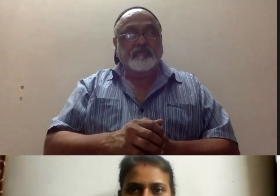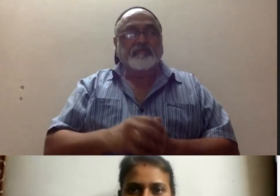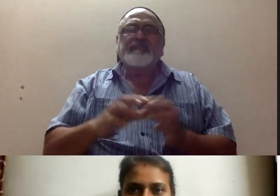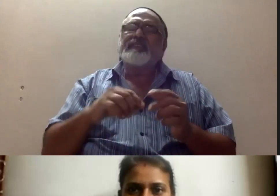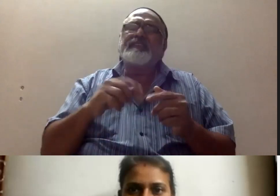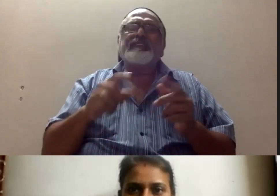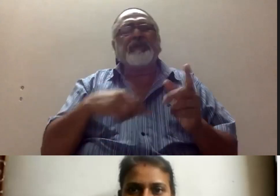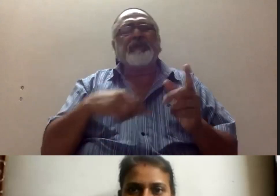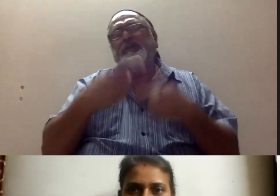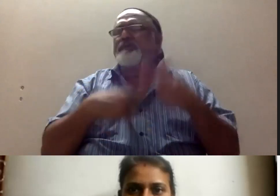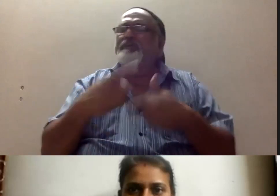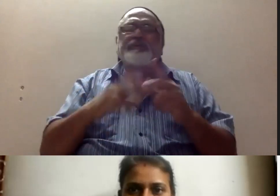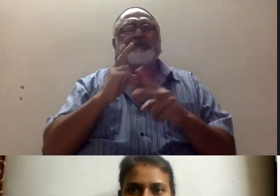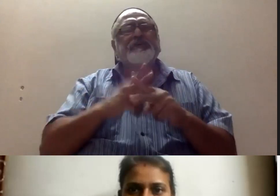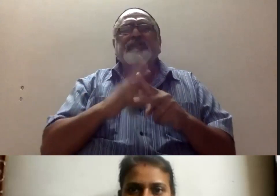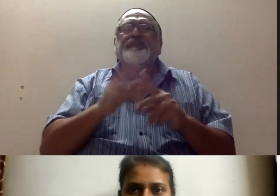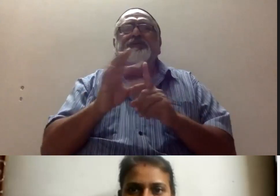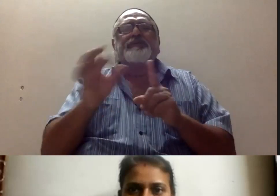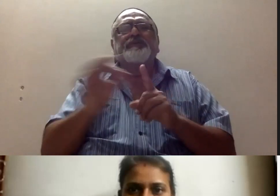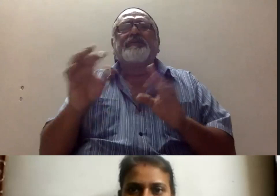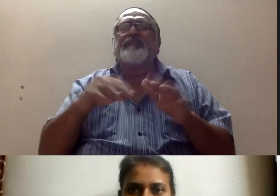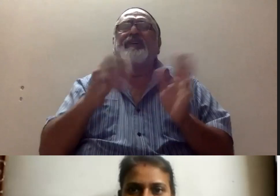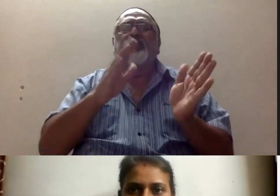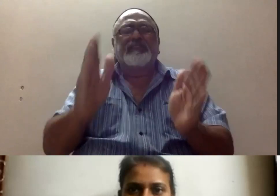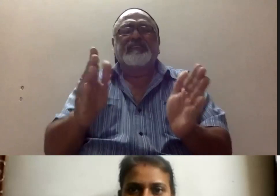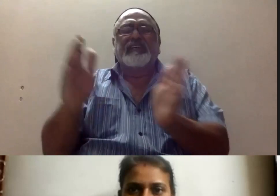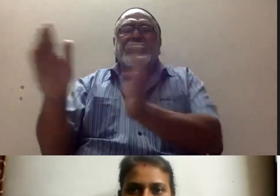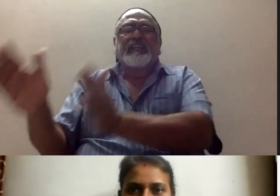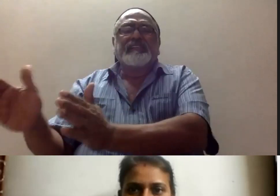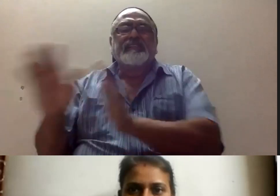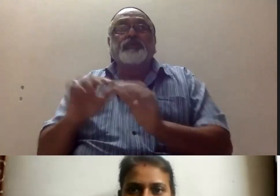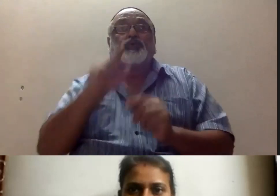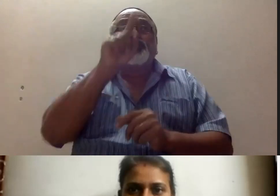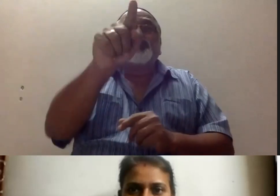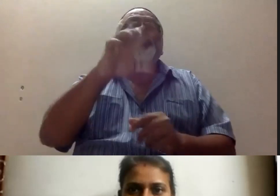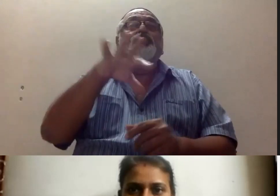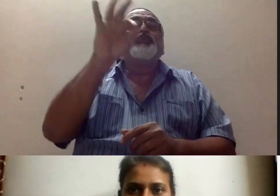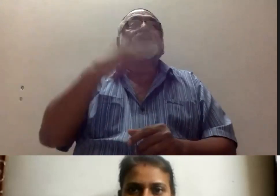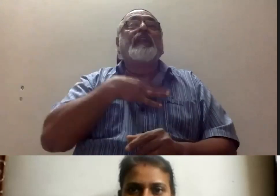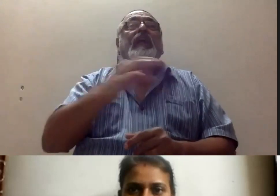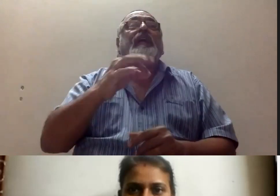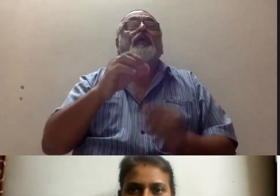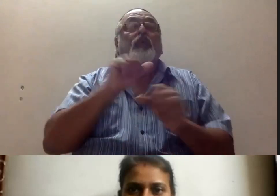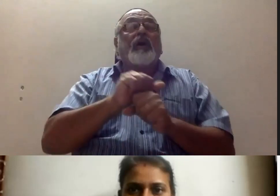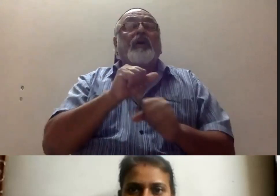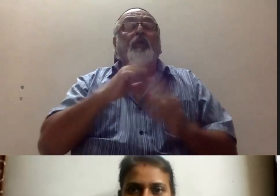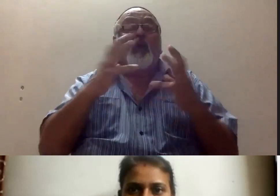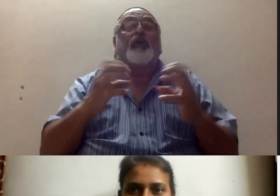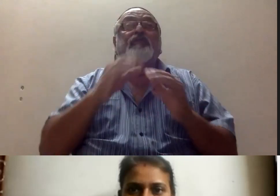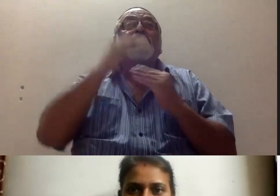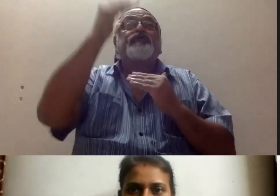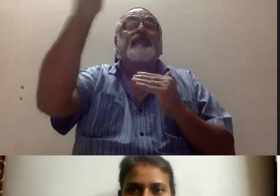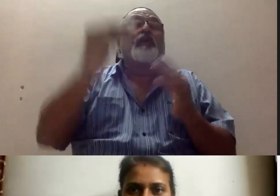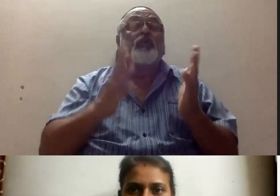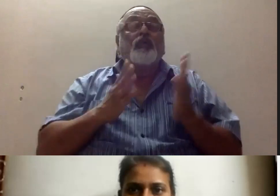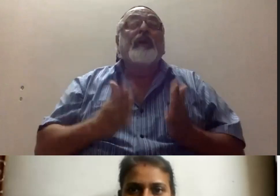रहेगी, लेकिन वो अलग है। और आप क्या चाहते हो, आप क्या बनना चाहते हो, आपका फ्यूचर कहाँ ले जाना